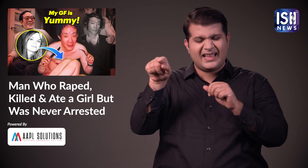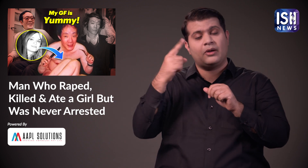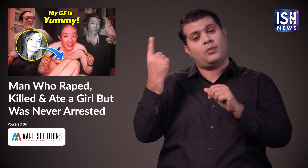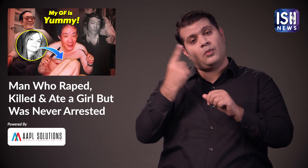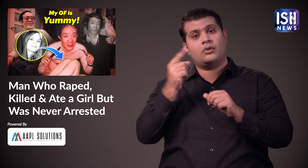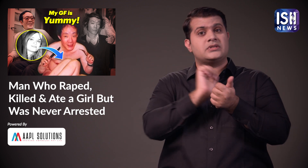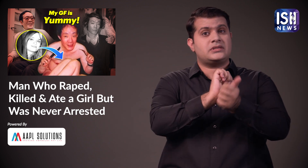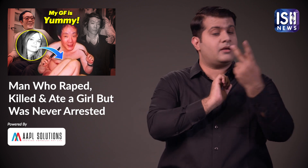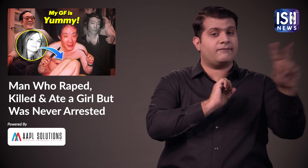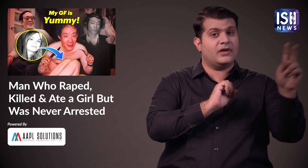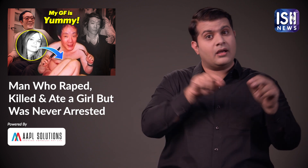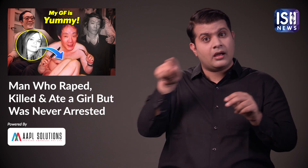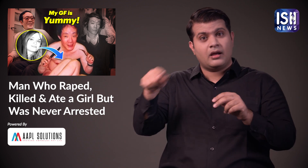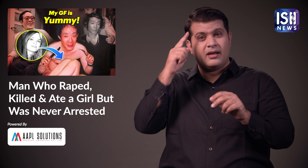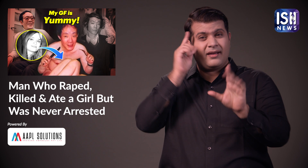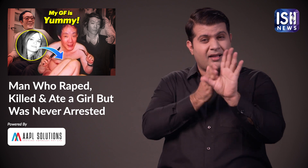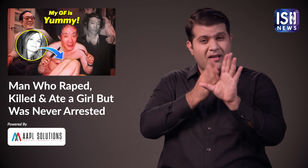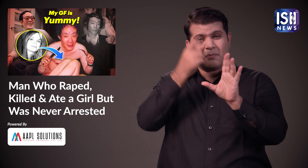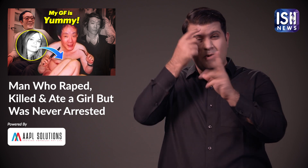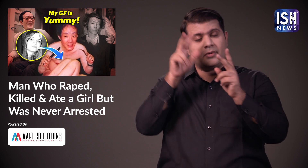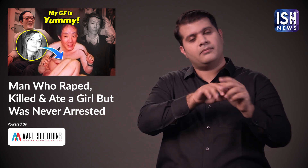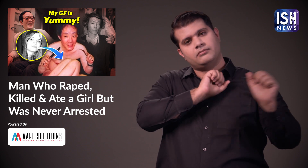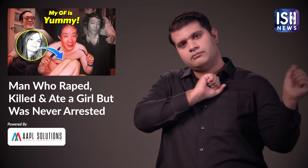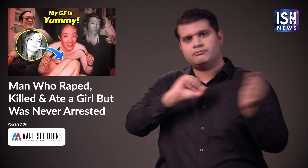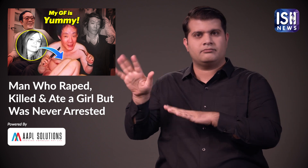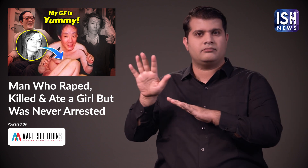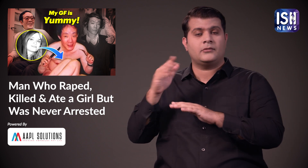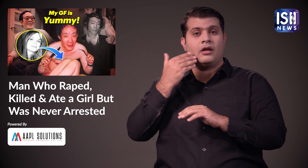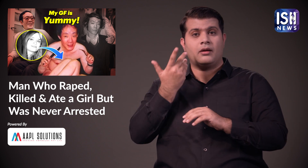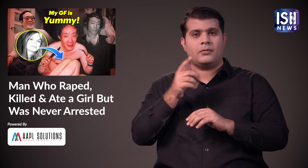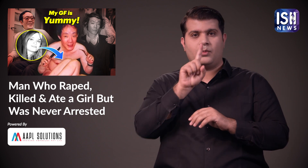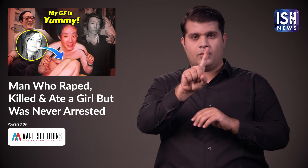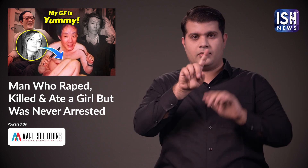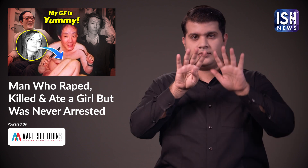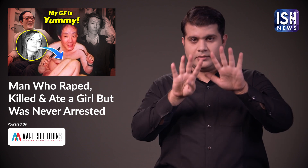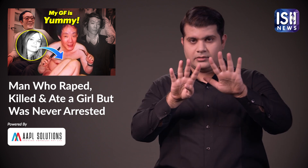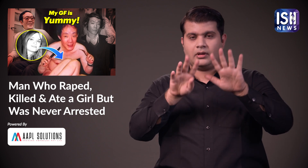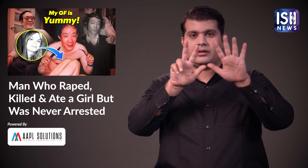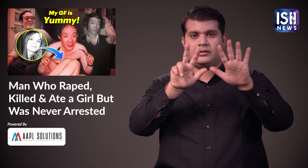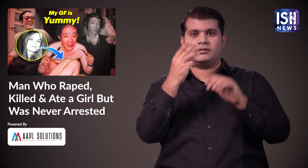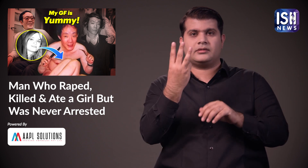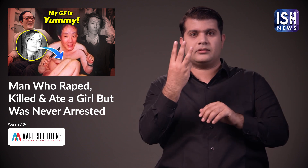उसे जेल नहीं हुई, लेकिन 1983 में मनोरोग संस्था में रखा गया।